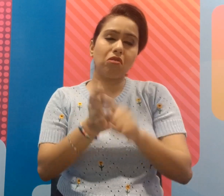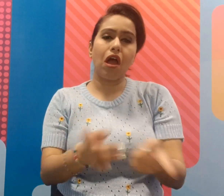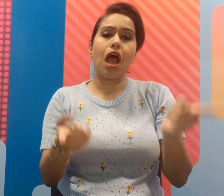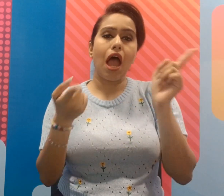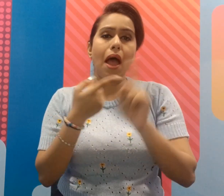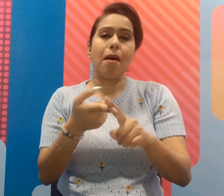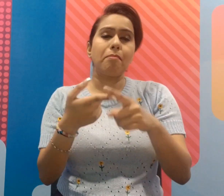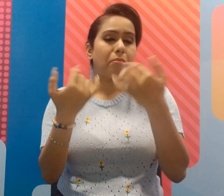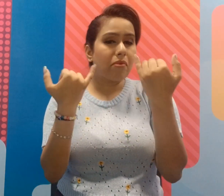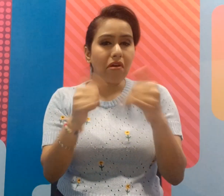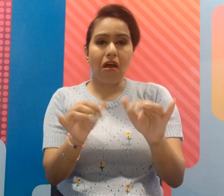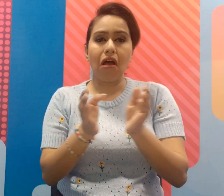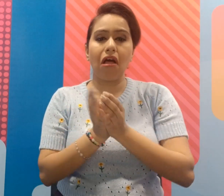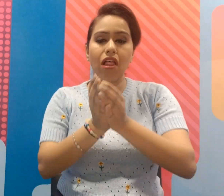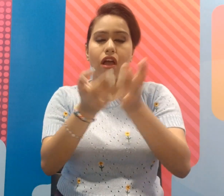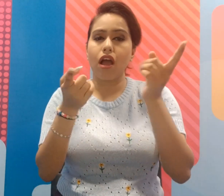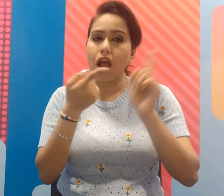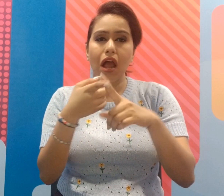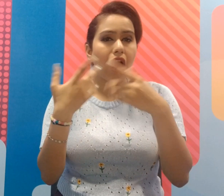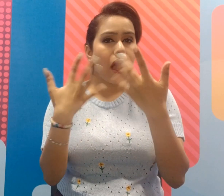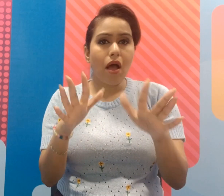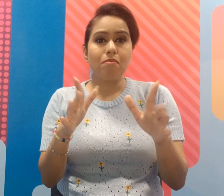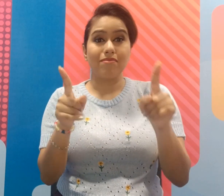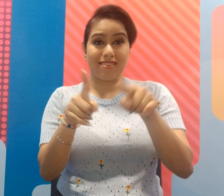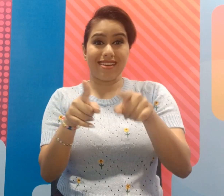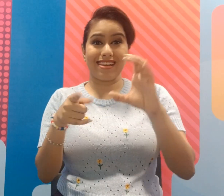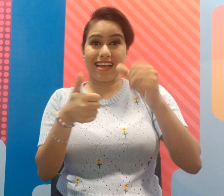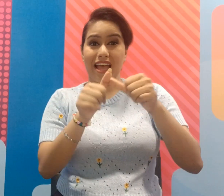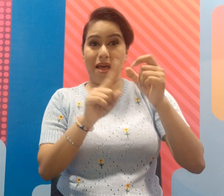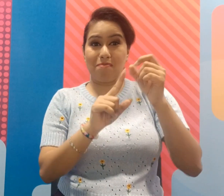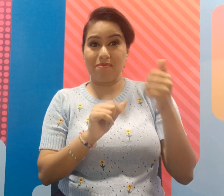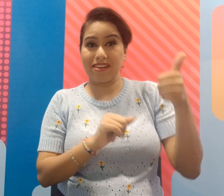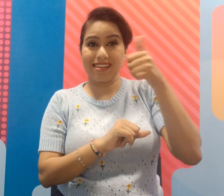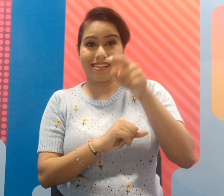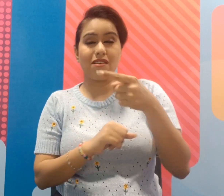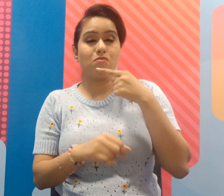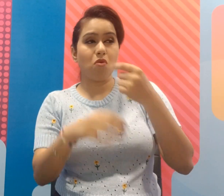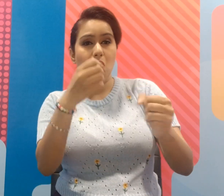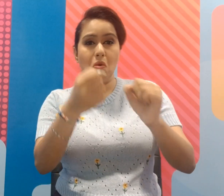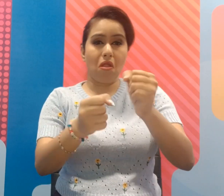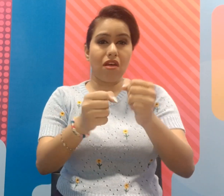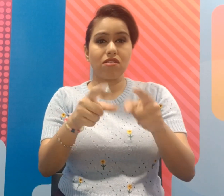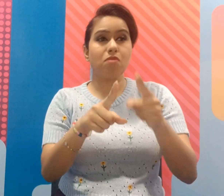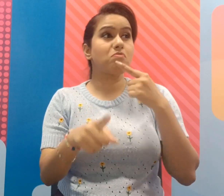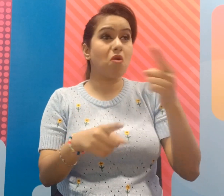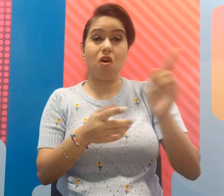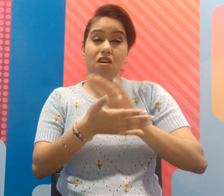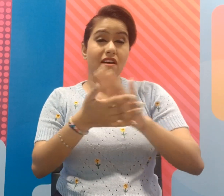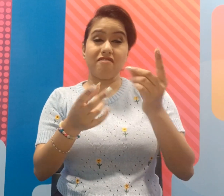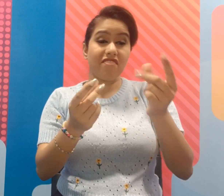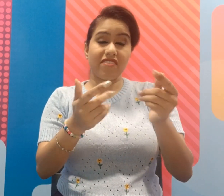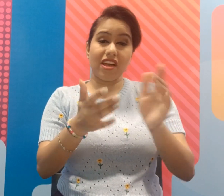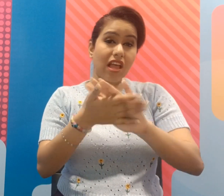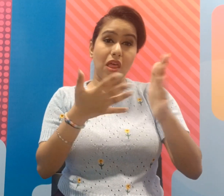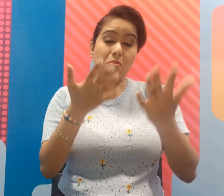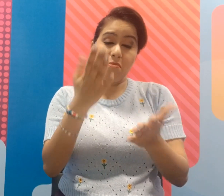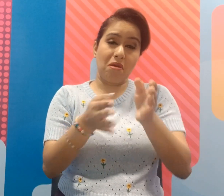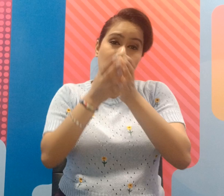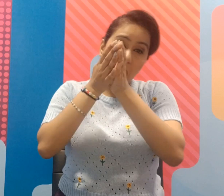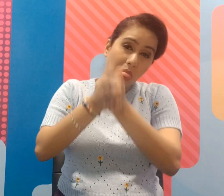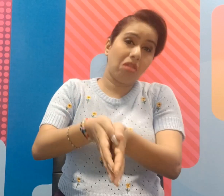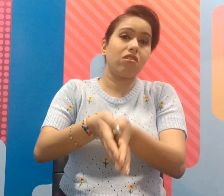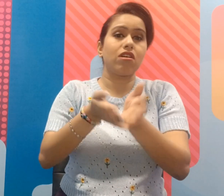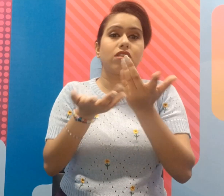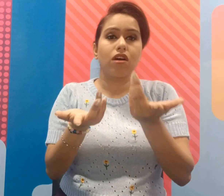का कप्तान अनाउंस करता है, कैप्टन अनाउंस करता है कि सारे यात्रियों को फटाफट से खाली करना होगा क्योंकि ये डूबने वाला है। लाइफ बोट जो है